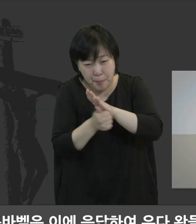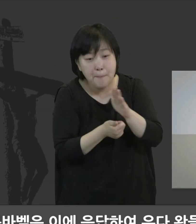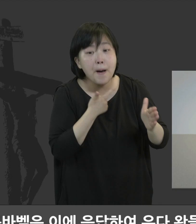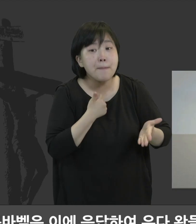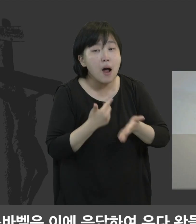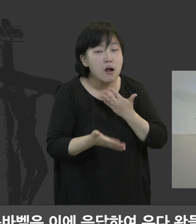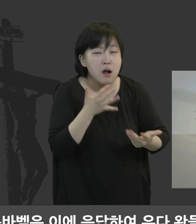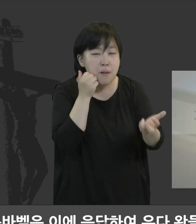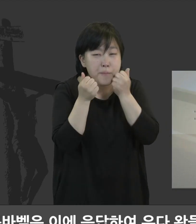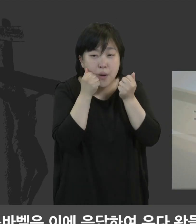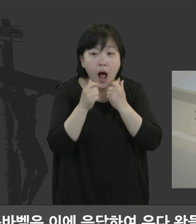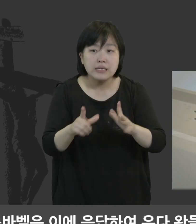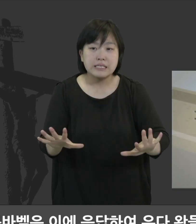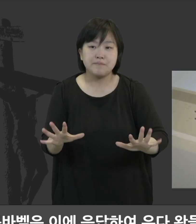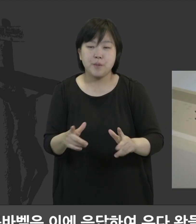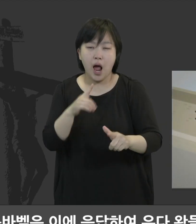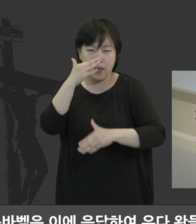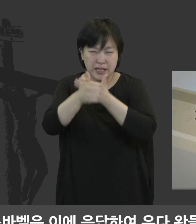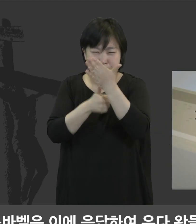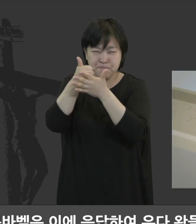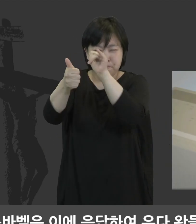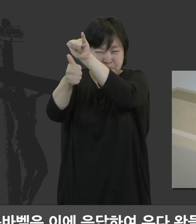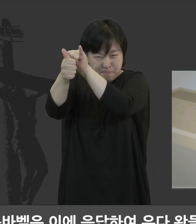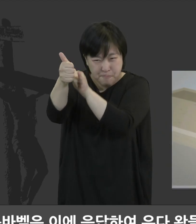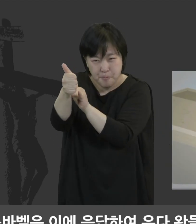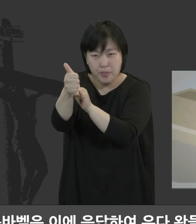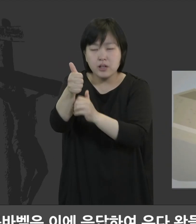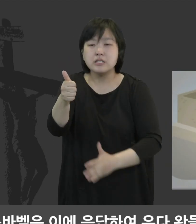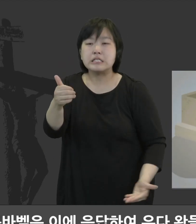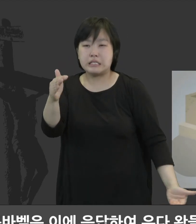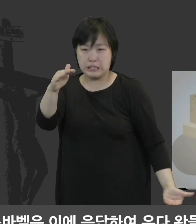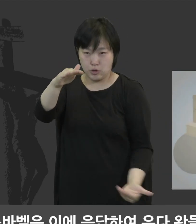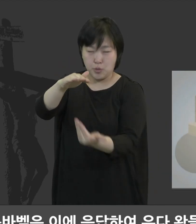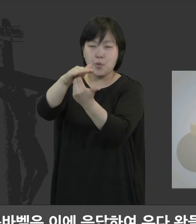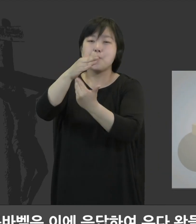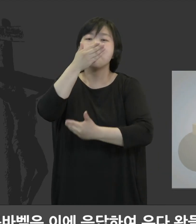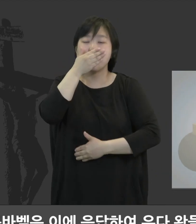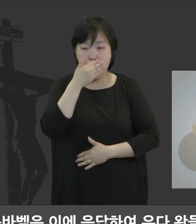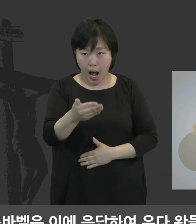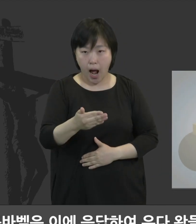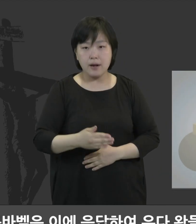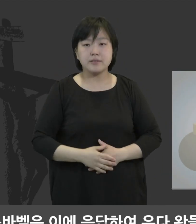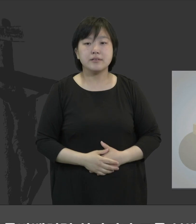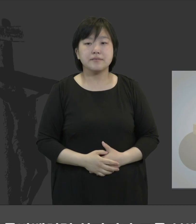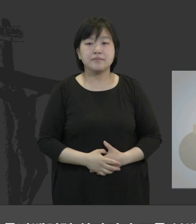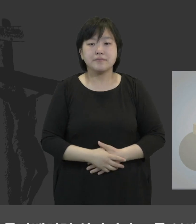즉 선지자를 통해 임한 하나님의 말씀에 순종하는 일을 이루어냅니다.